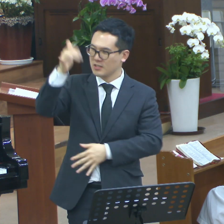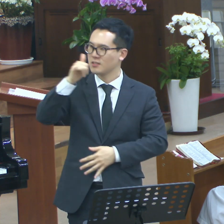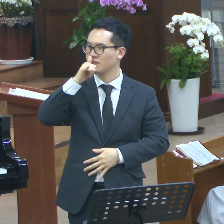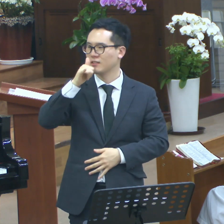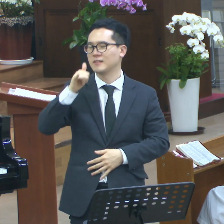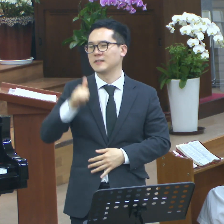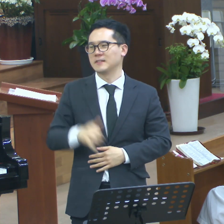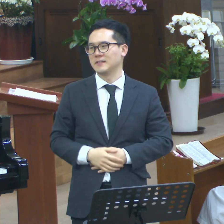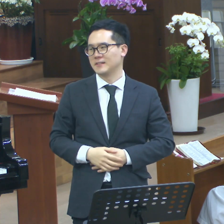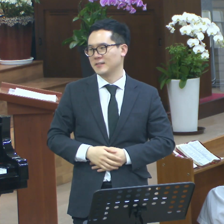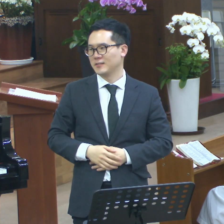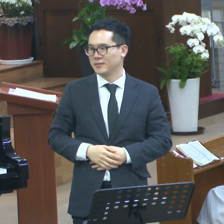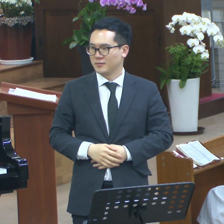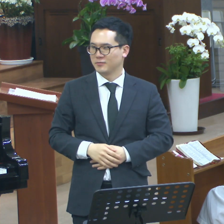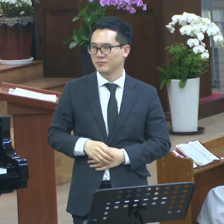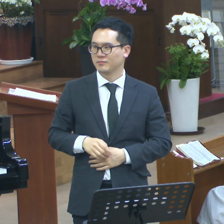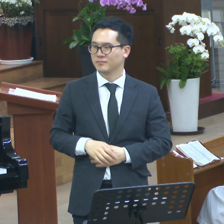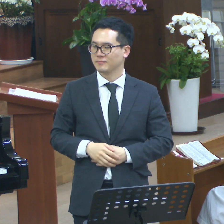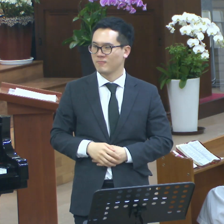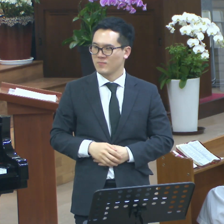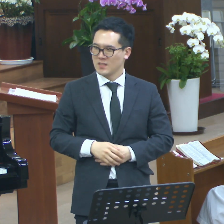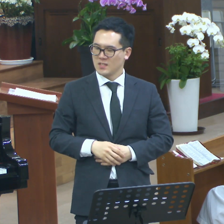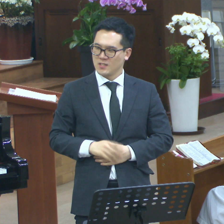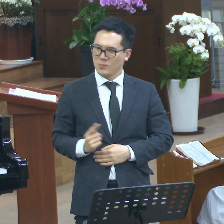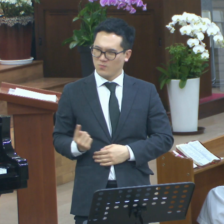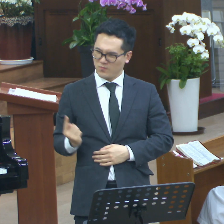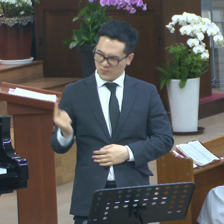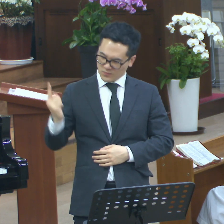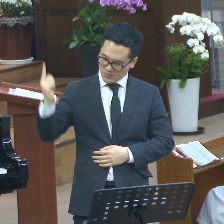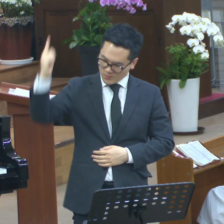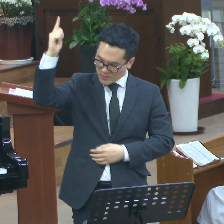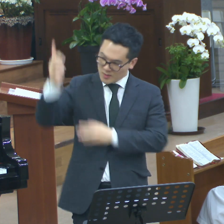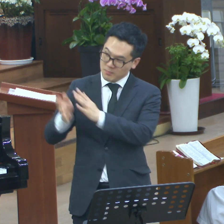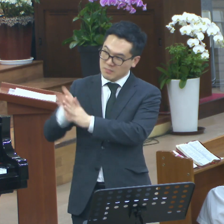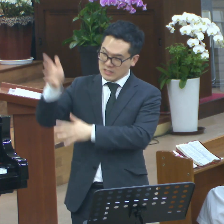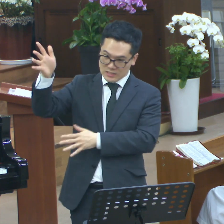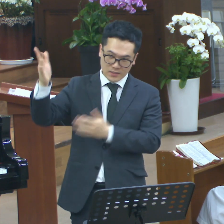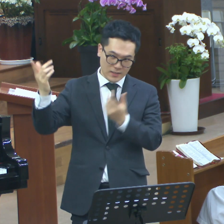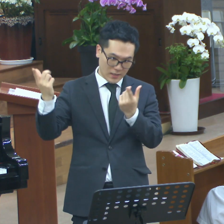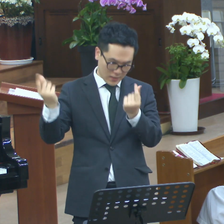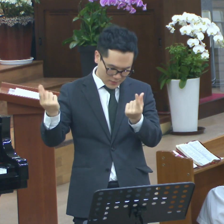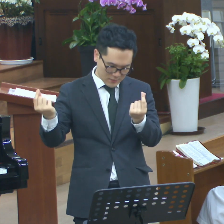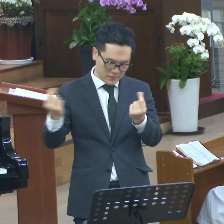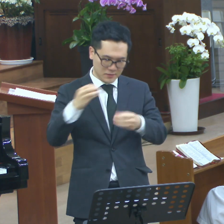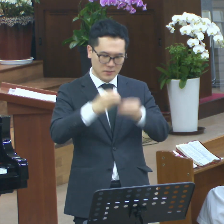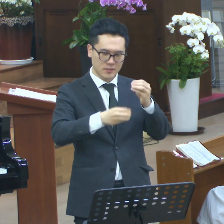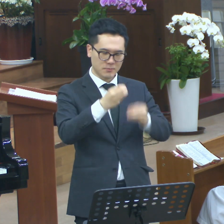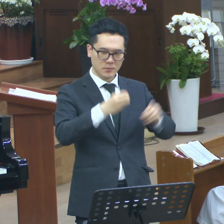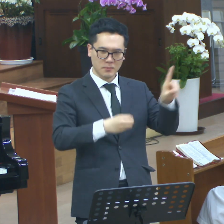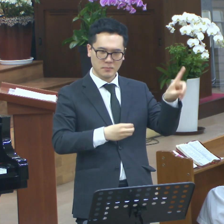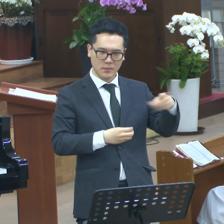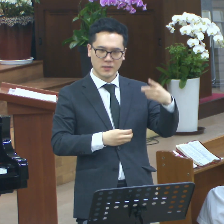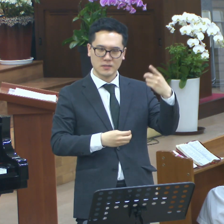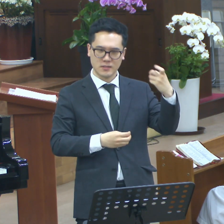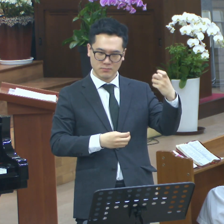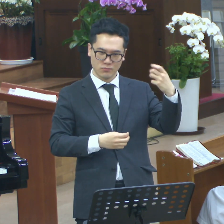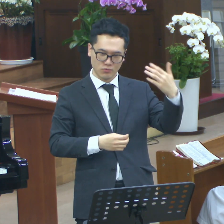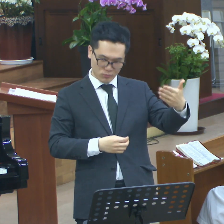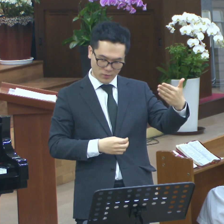스카이라인을 압도하는 초고층 빌딩 같은 시편 119편은 176절로 이루어져